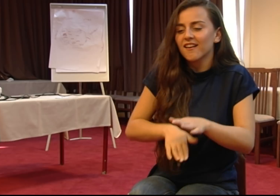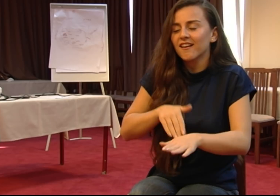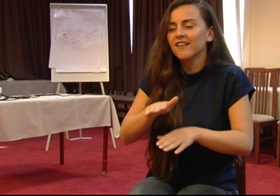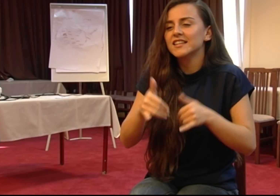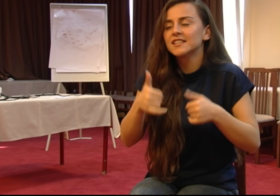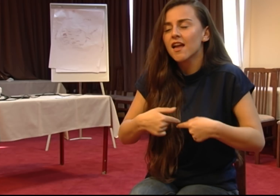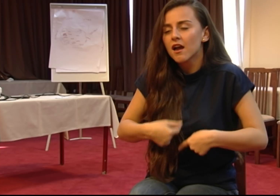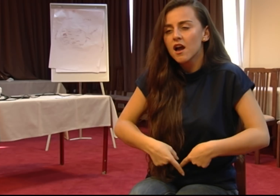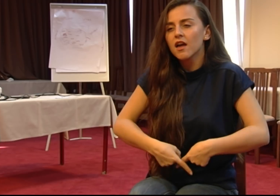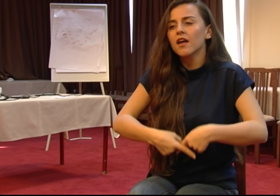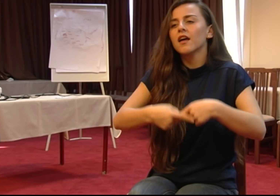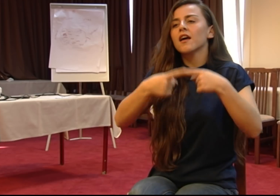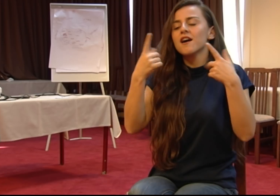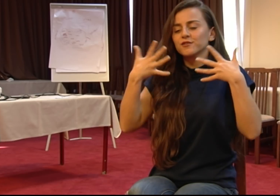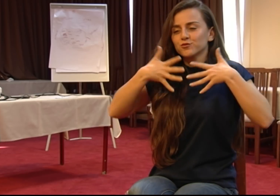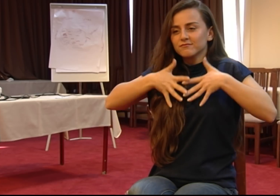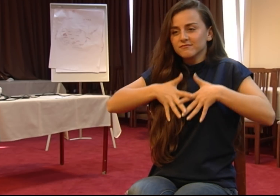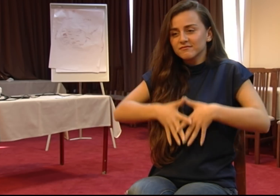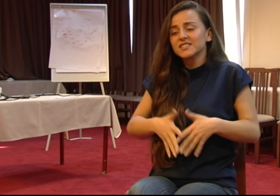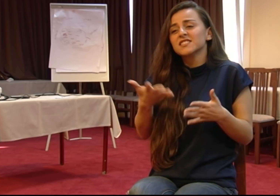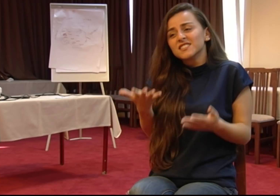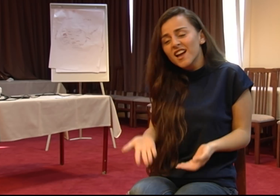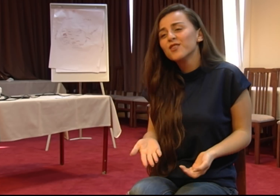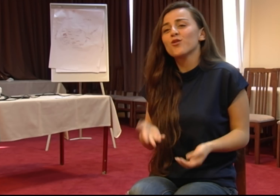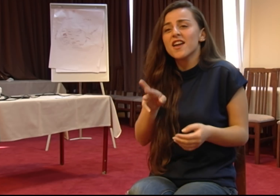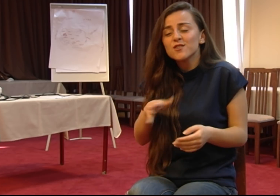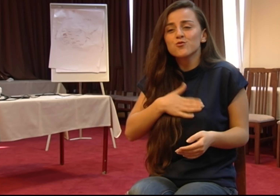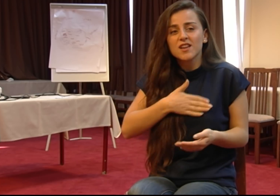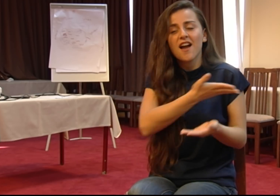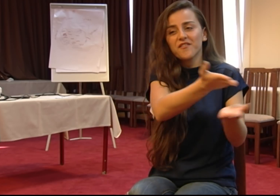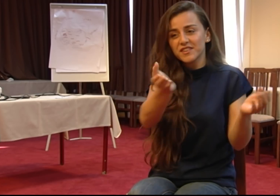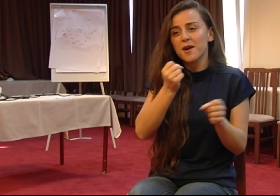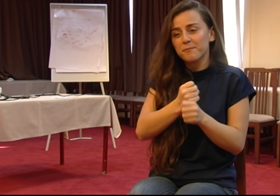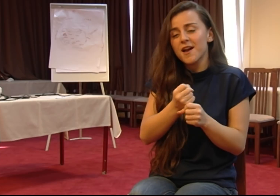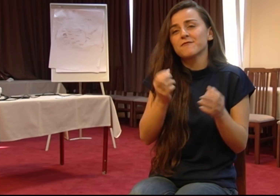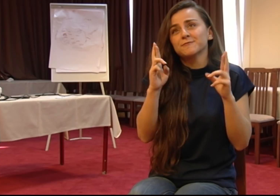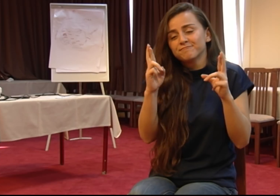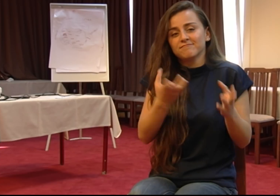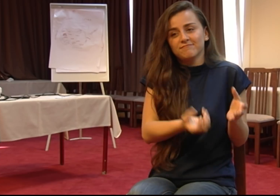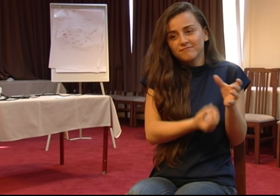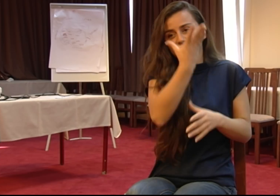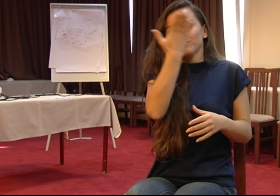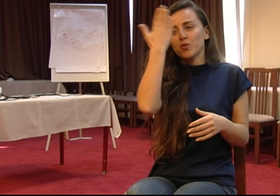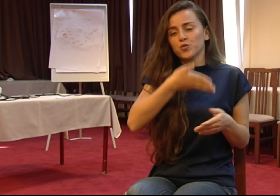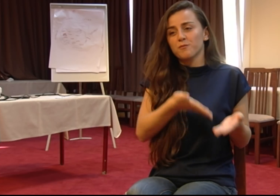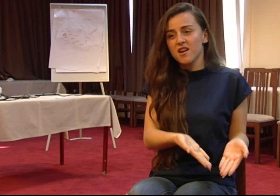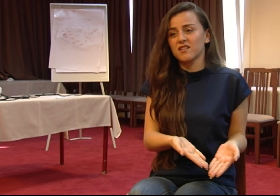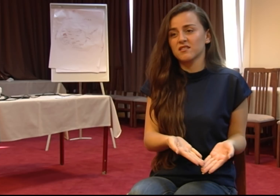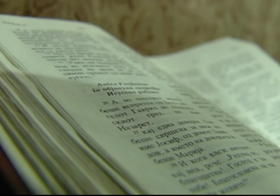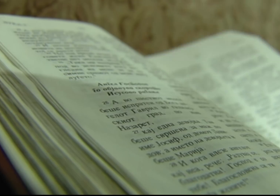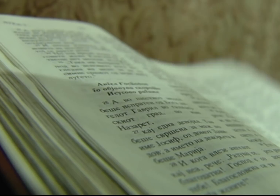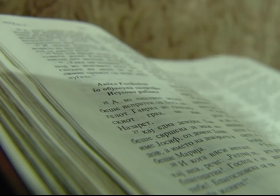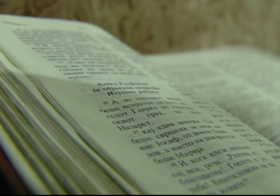ми укажуваше, јас не разбирав, но чекор по чекор ме туркаше, ме учи и веќе зачекорувам во него. Преплавена